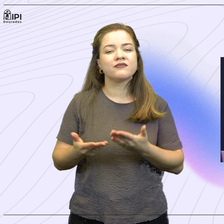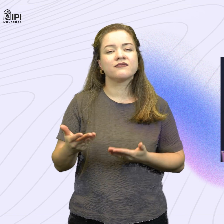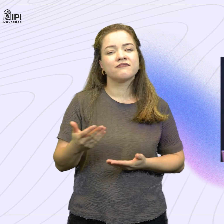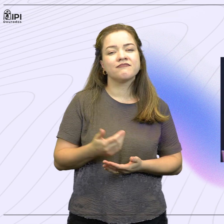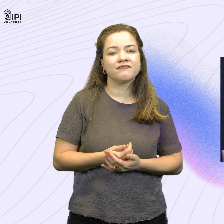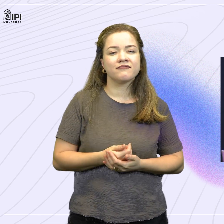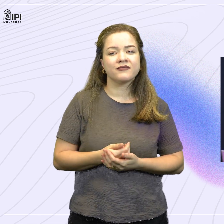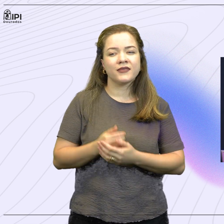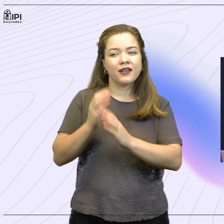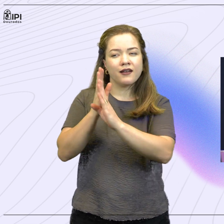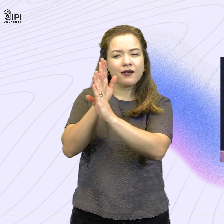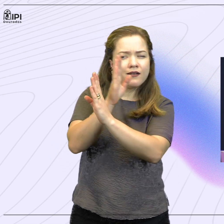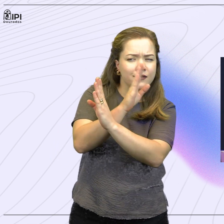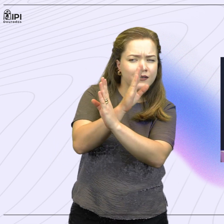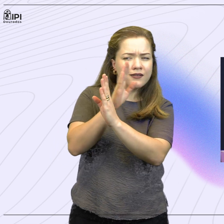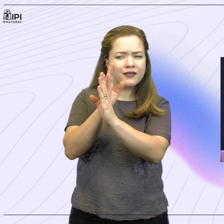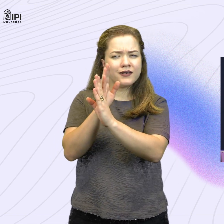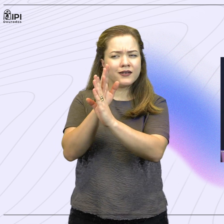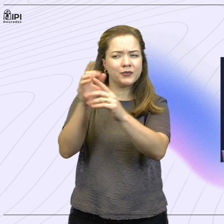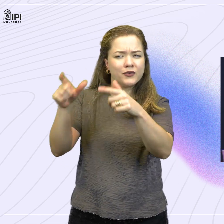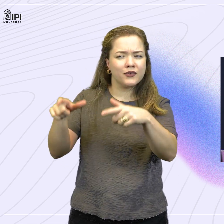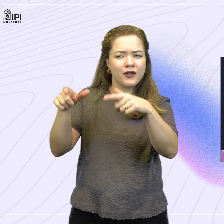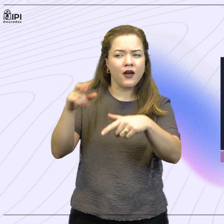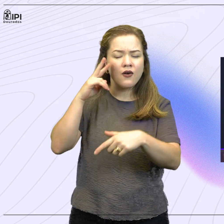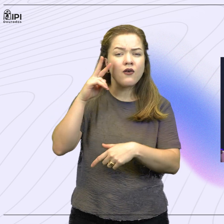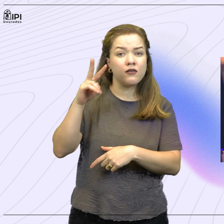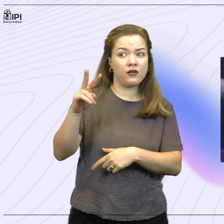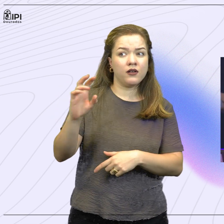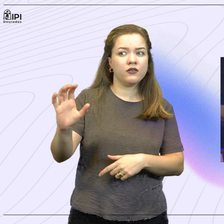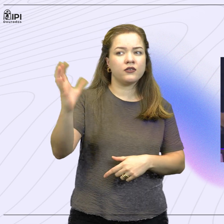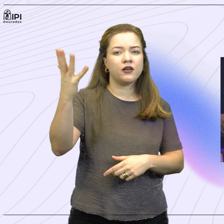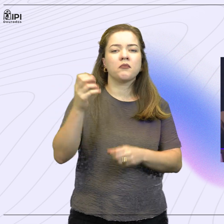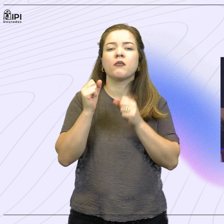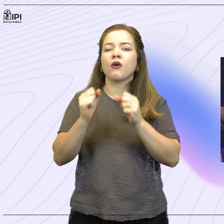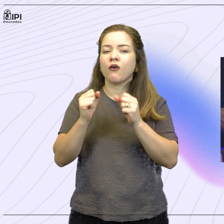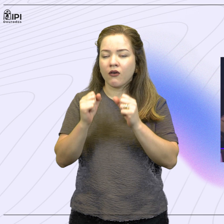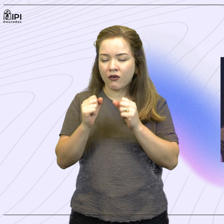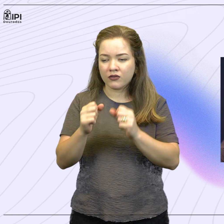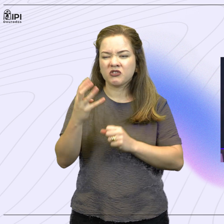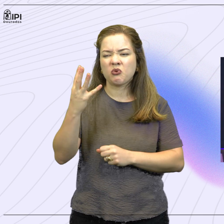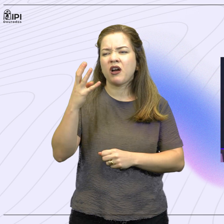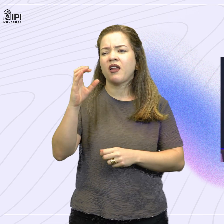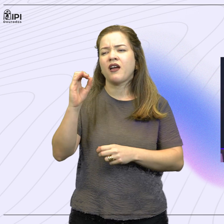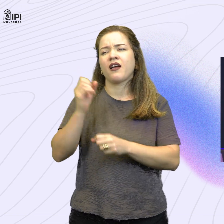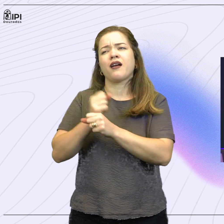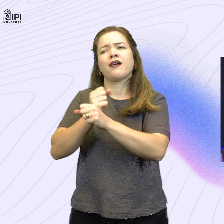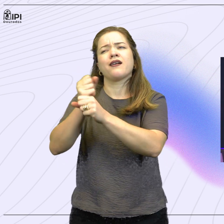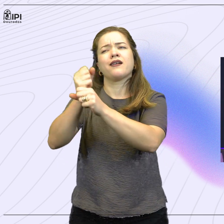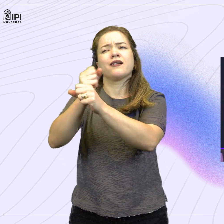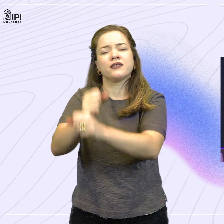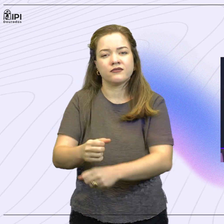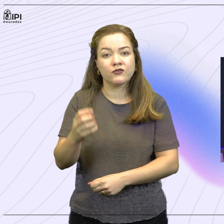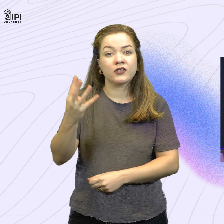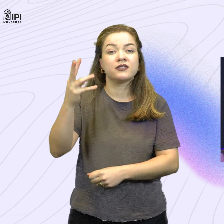a espiar a terra, a olhar o que está acontecendo. Pode-se passar 40 anos, 45 anos, mas a